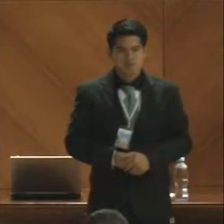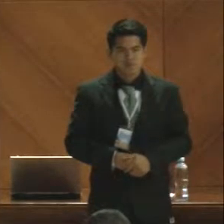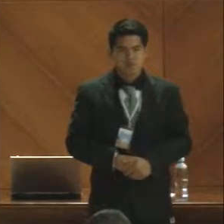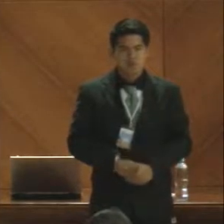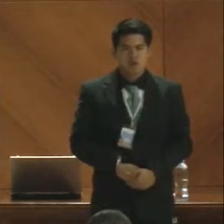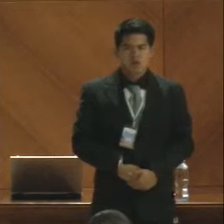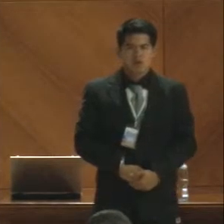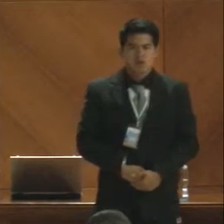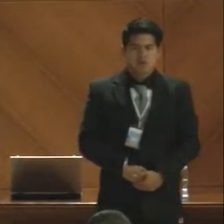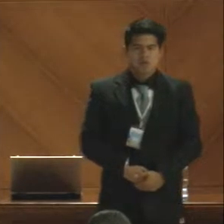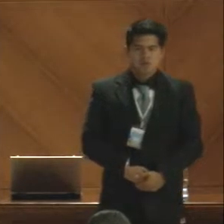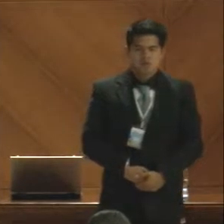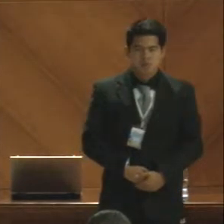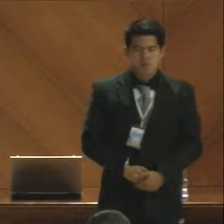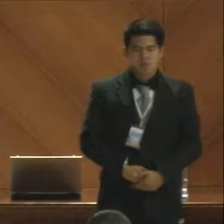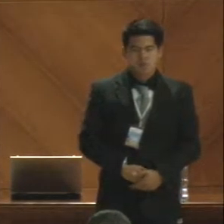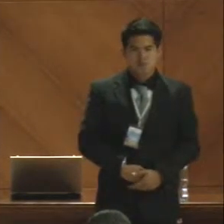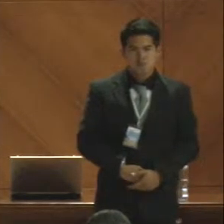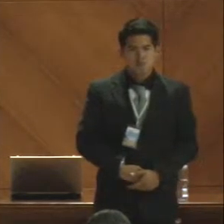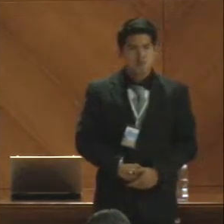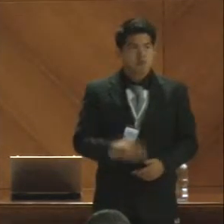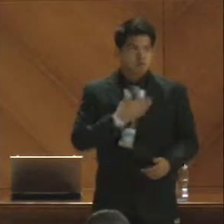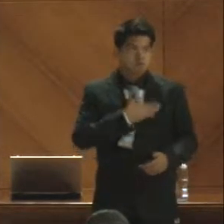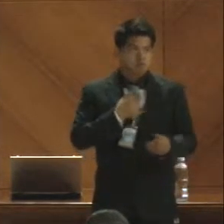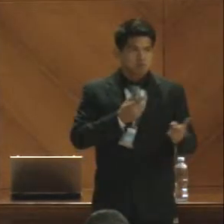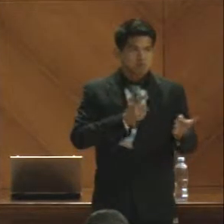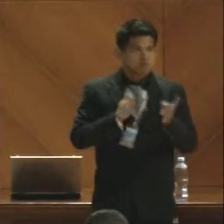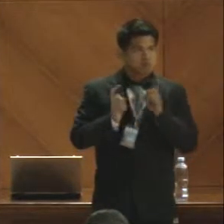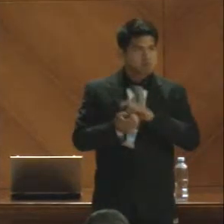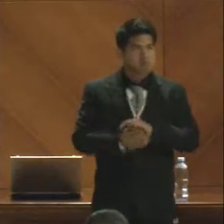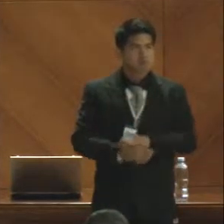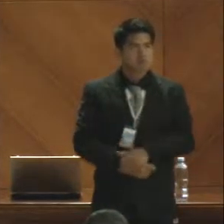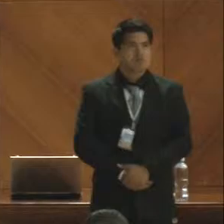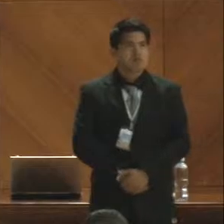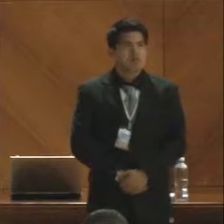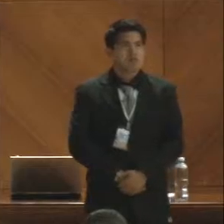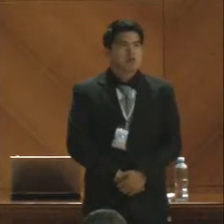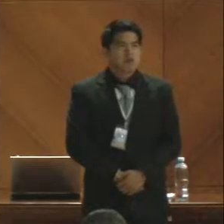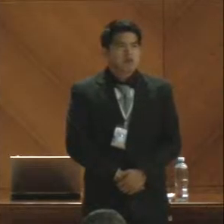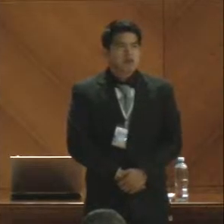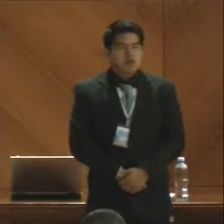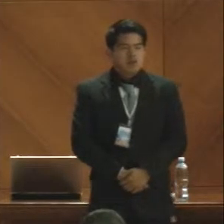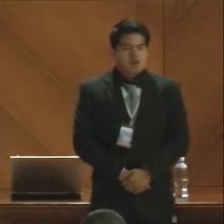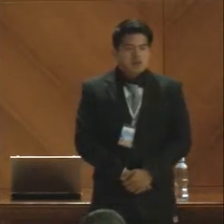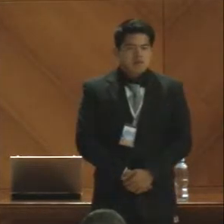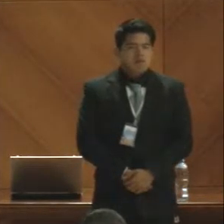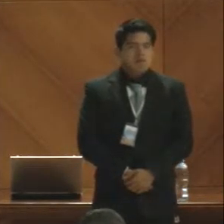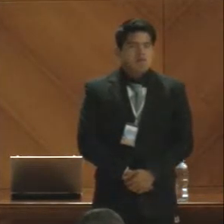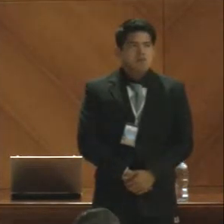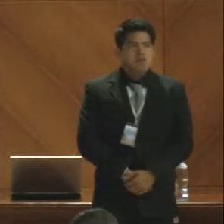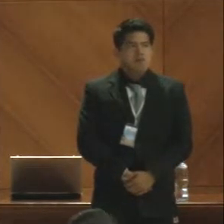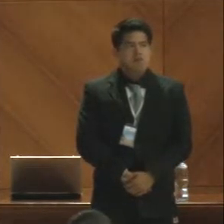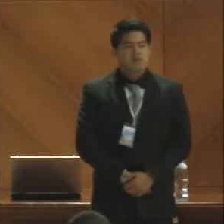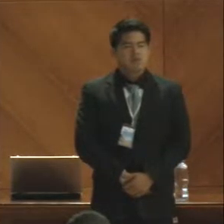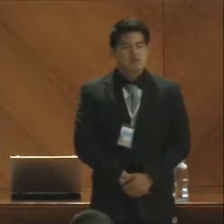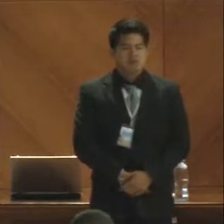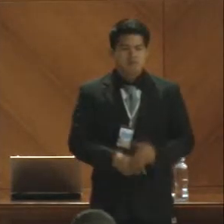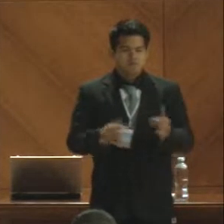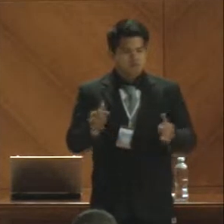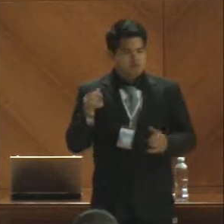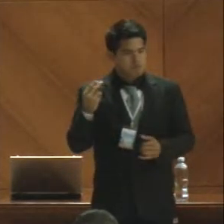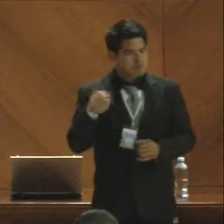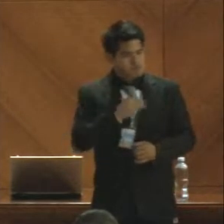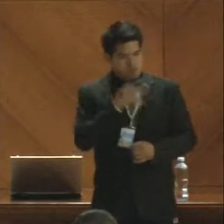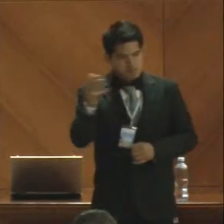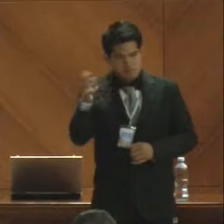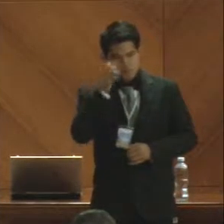personas. Dicho esto, por favor, le pueden pasar la diapositiva. Con este conocimiento, creo que ya podemos explicar un